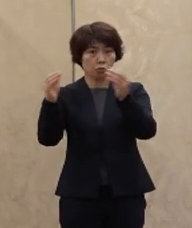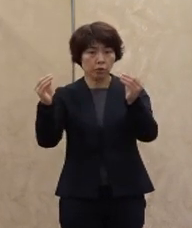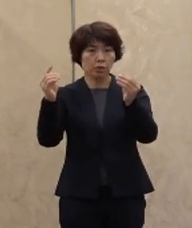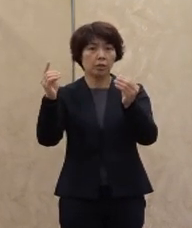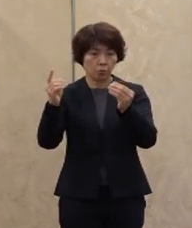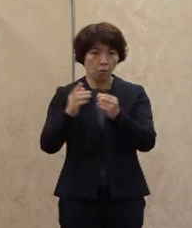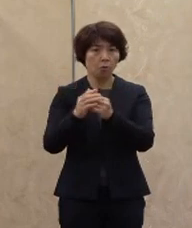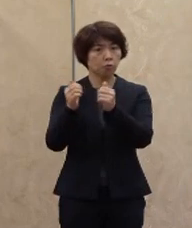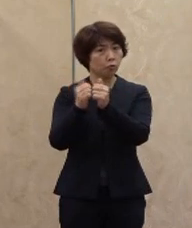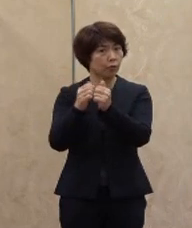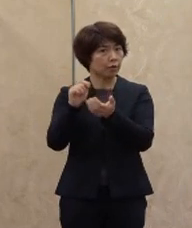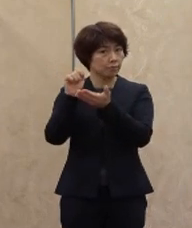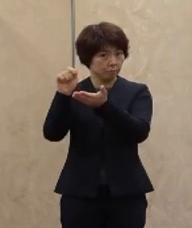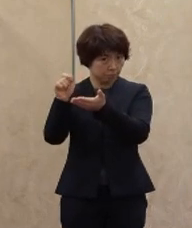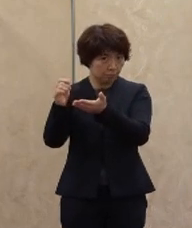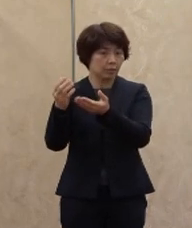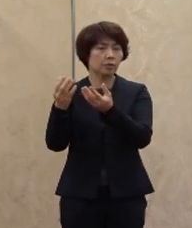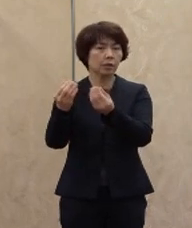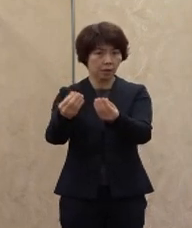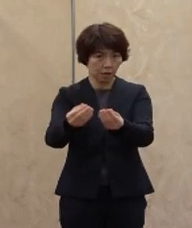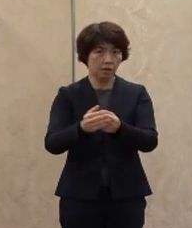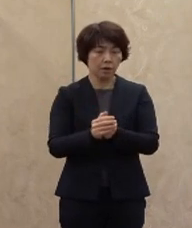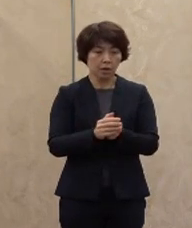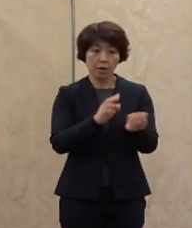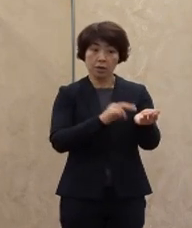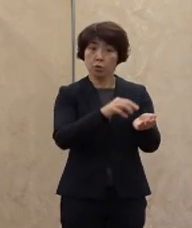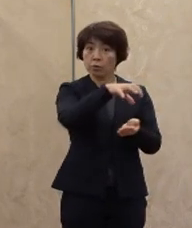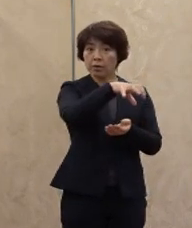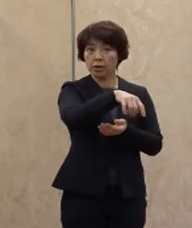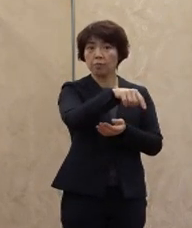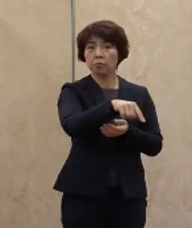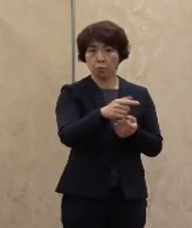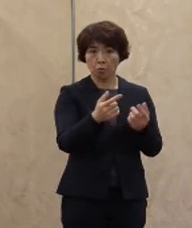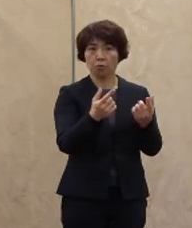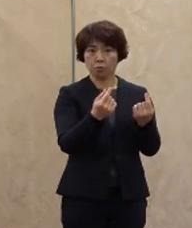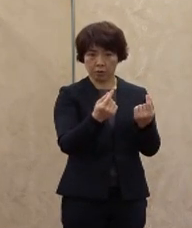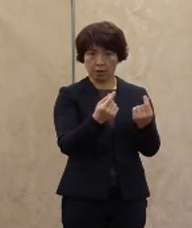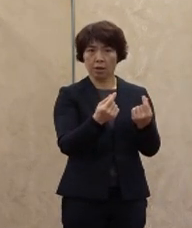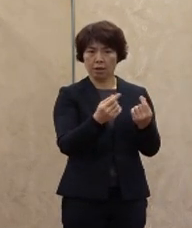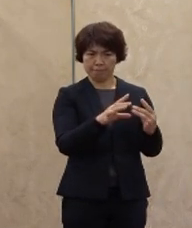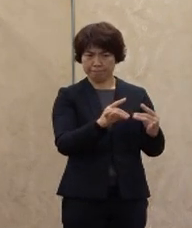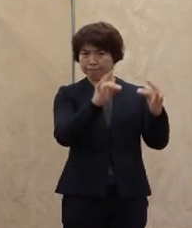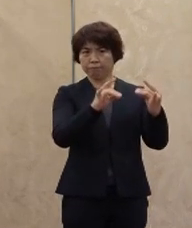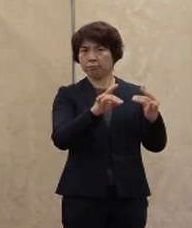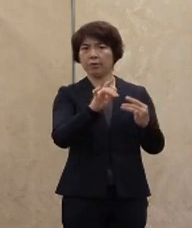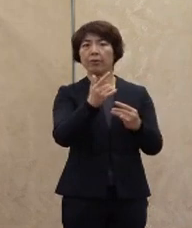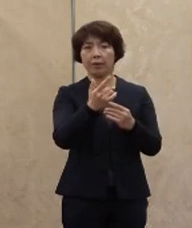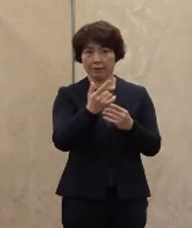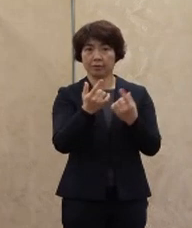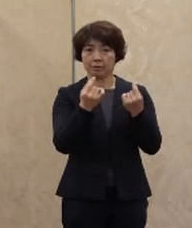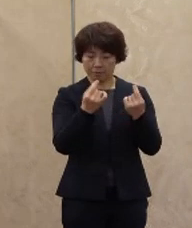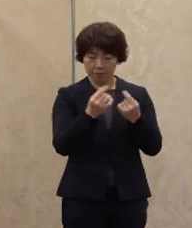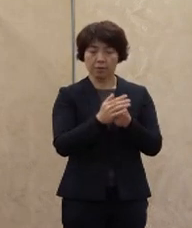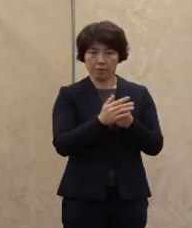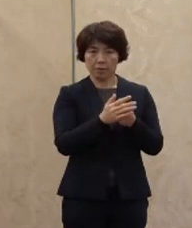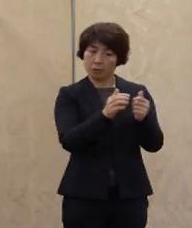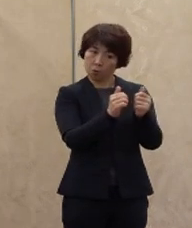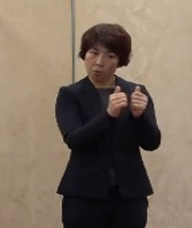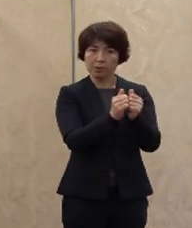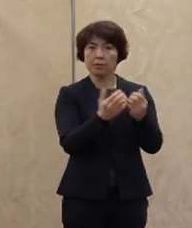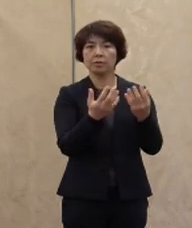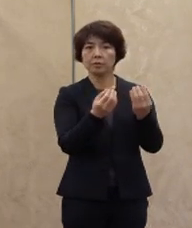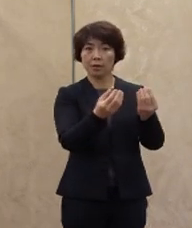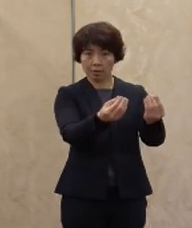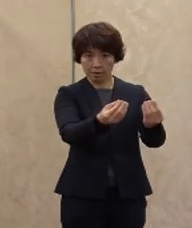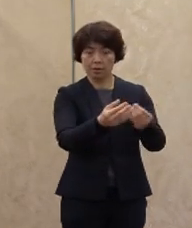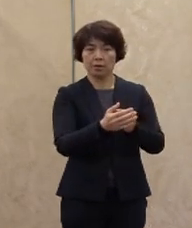ょっと国とも相談しながらですね、で、まあ、当然医療機関ともそのあの敵対関係に立つわけじゃないので、あの協議もしながら